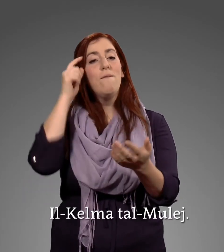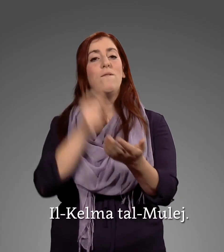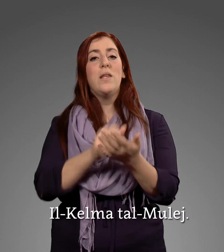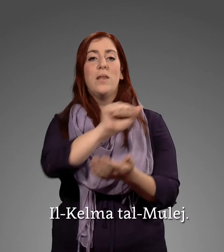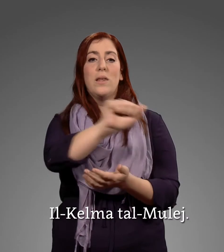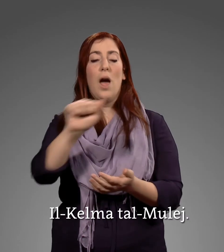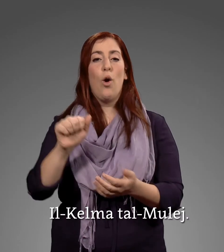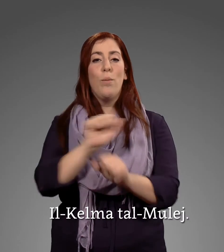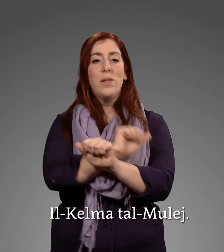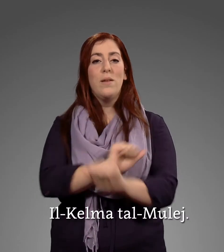Il-kelma tal-mulej.